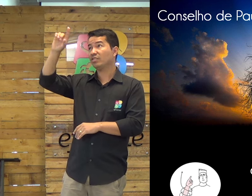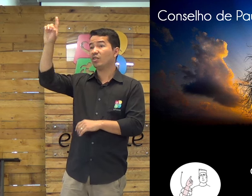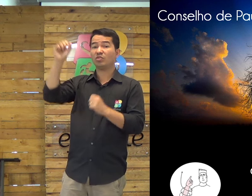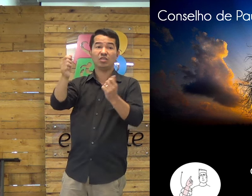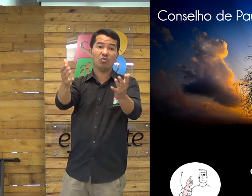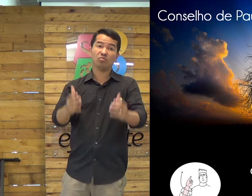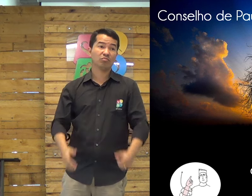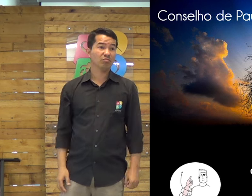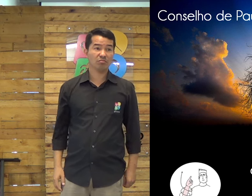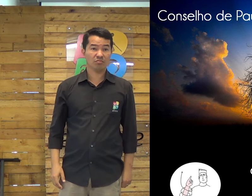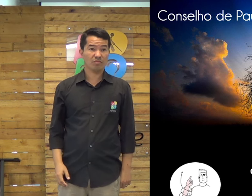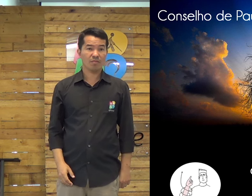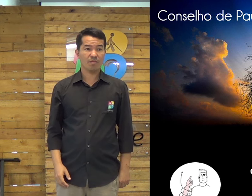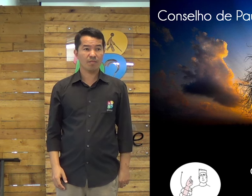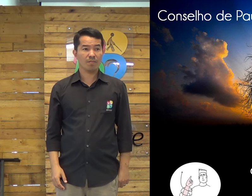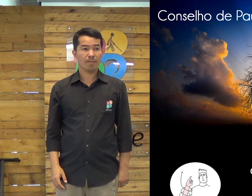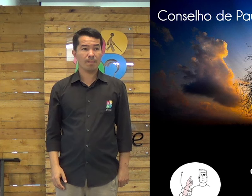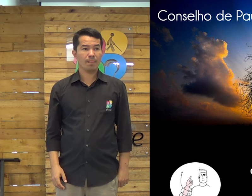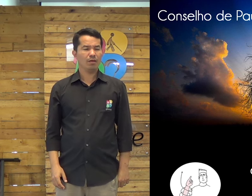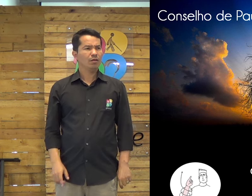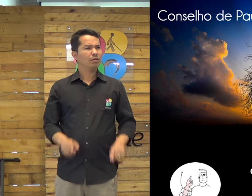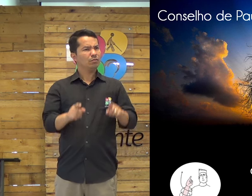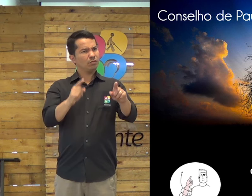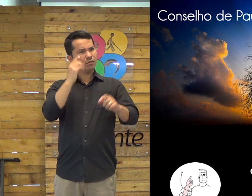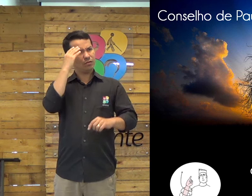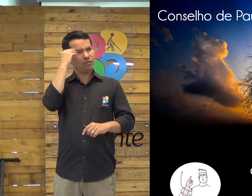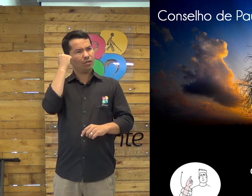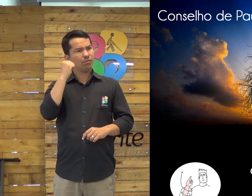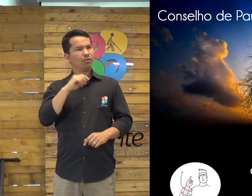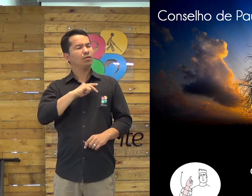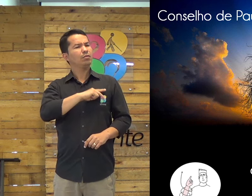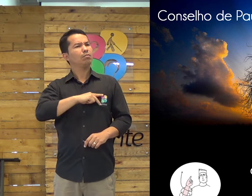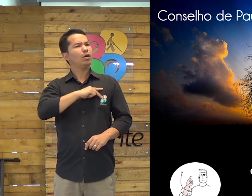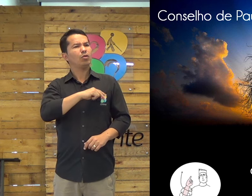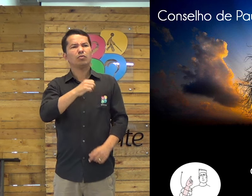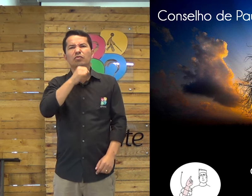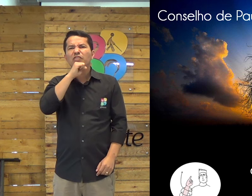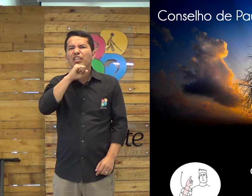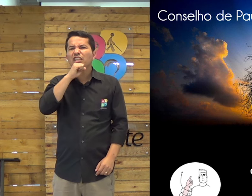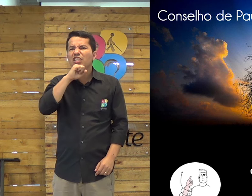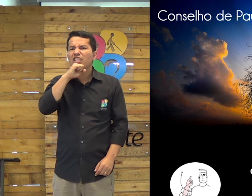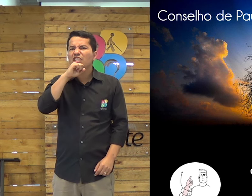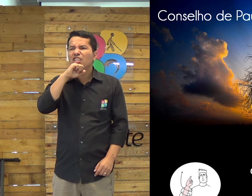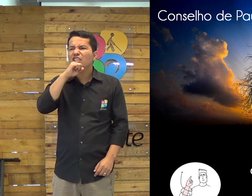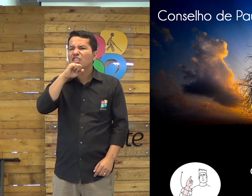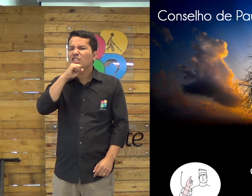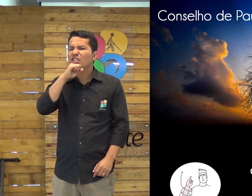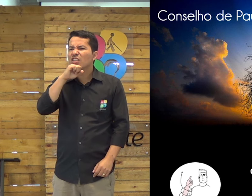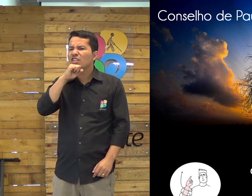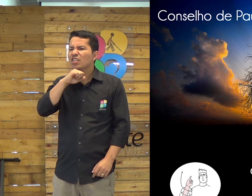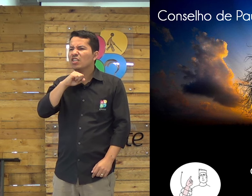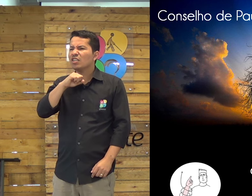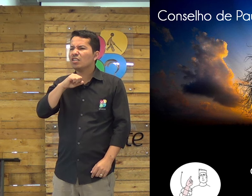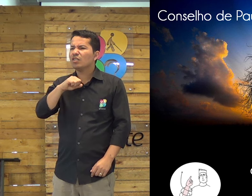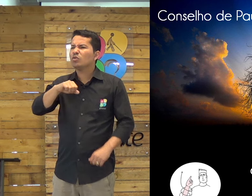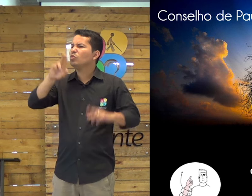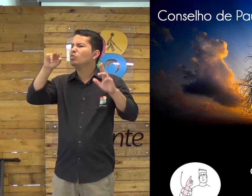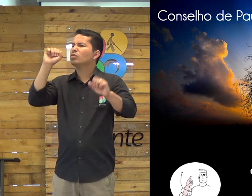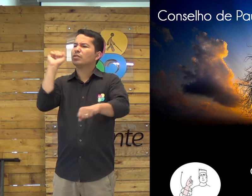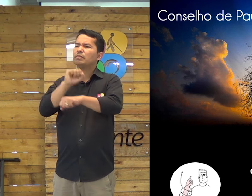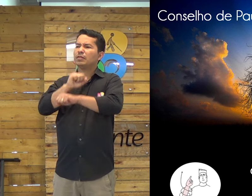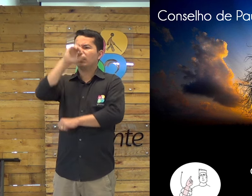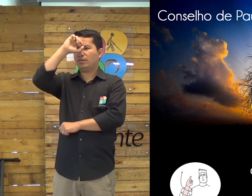Paulo ensina. Está abandonando o ministério de Jesus. E sabe, Paulo, mesmo